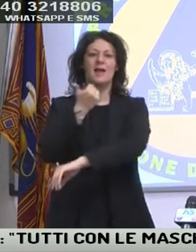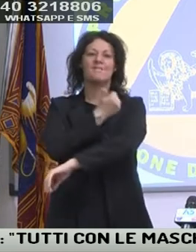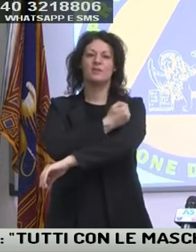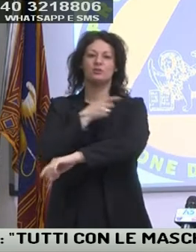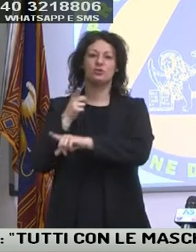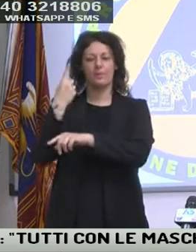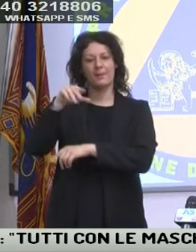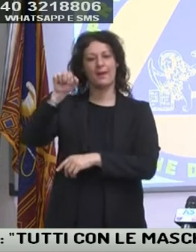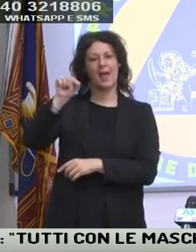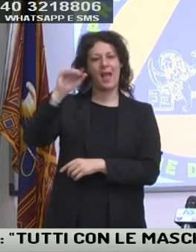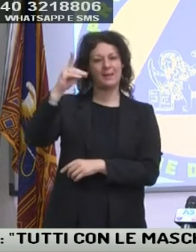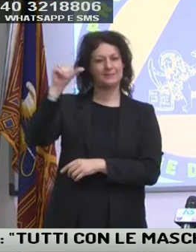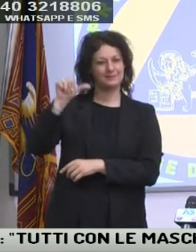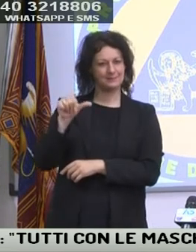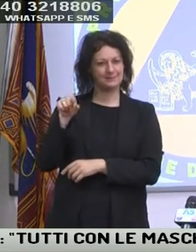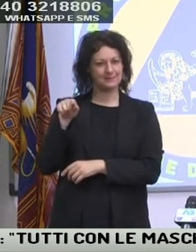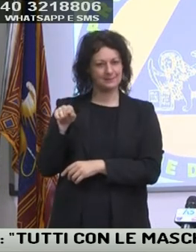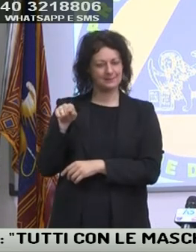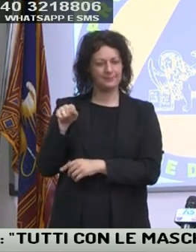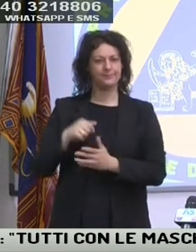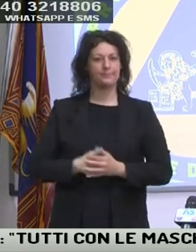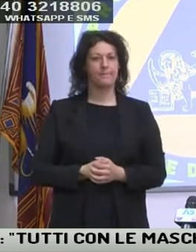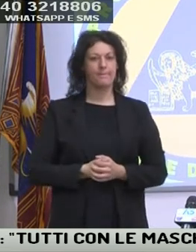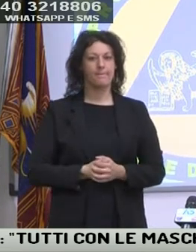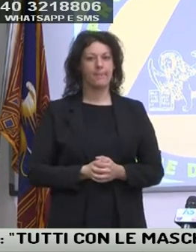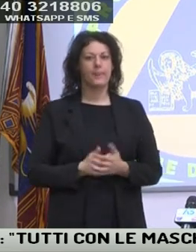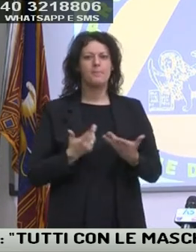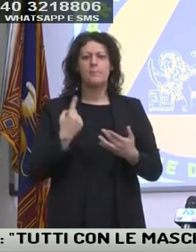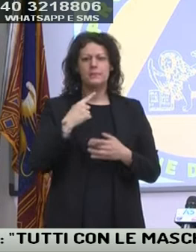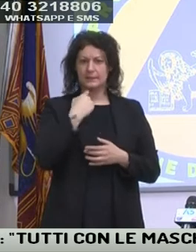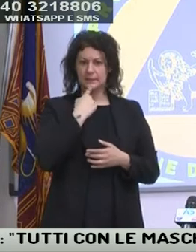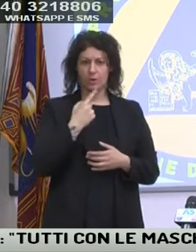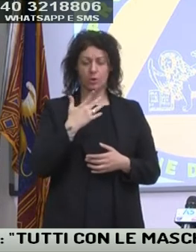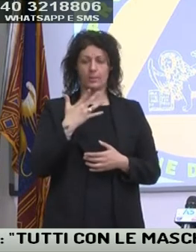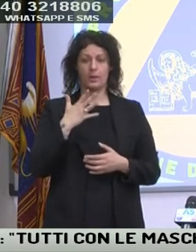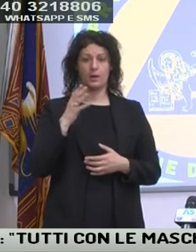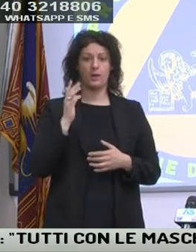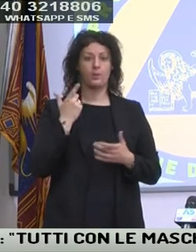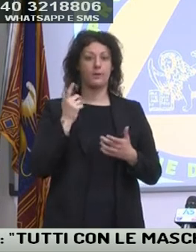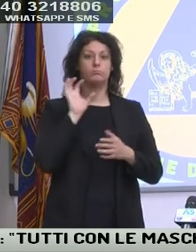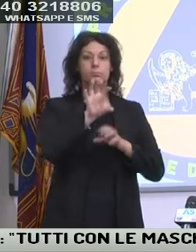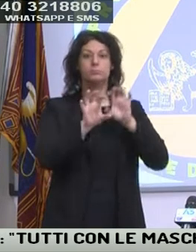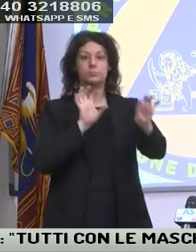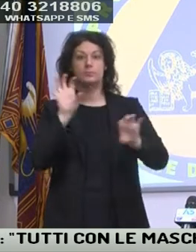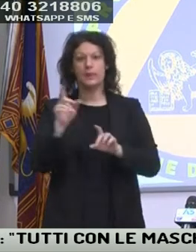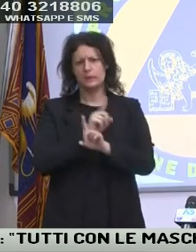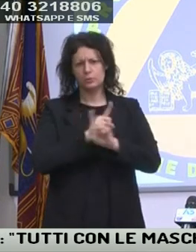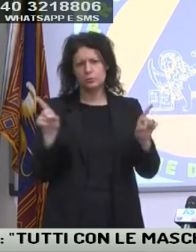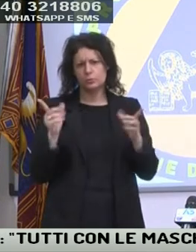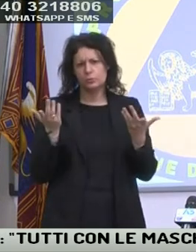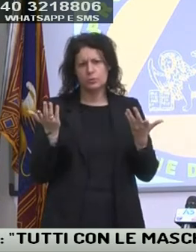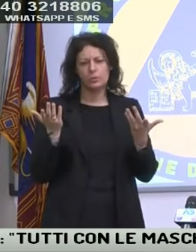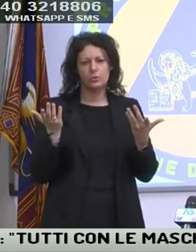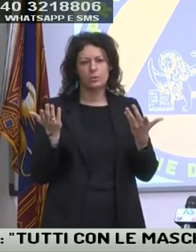come veicolo, che peraltro posso dire, cioè non c'è un'accusa a nessuno, cioè sono lavori di laboratorio,